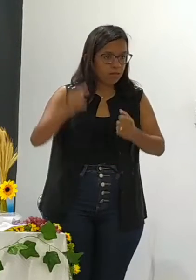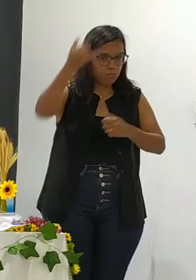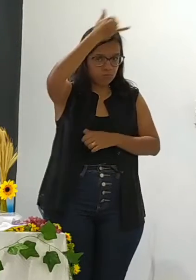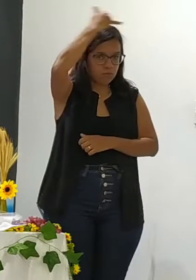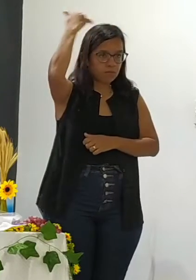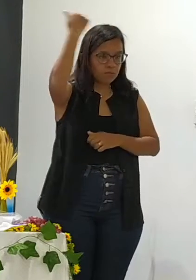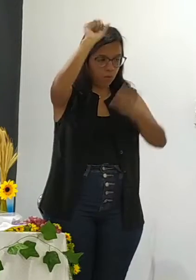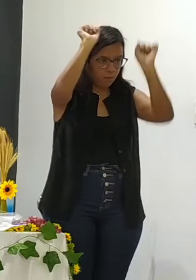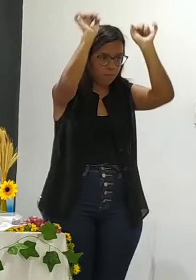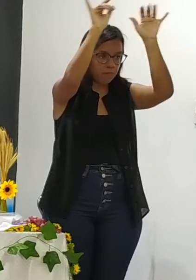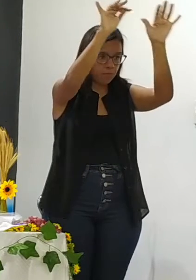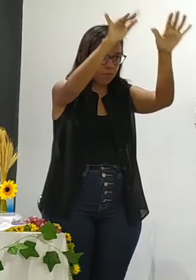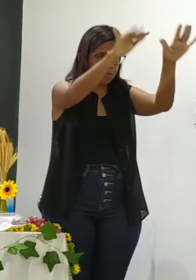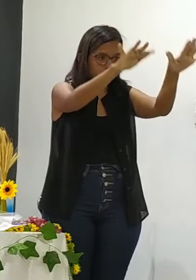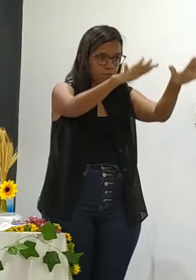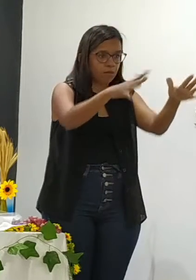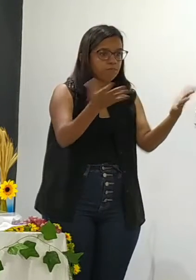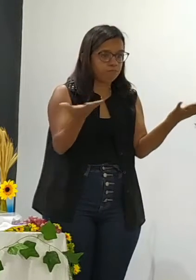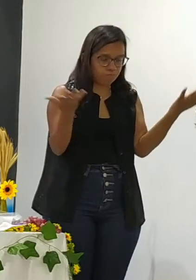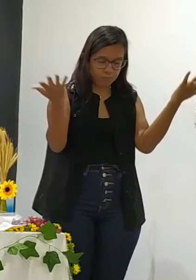neste lugar, querido.